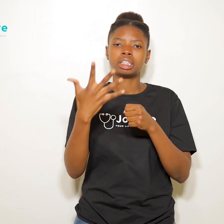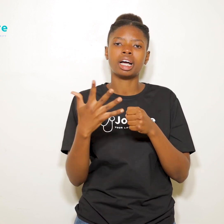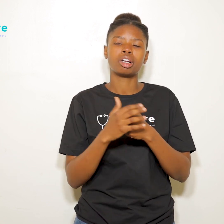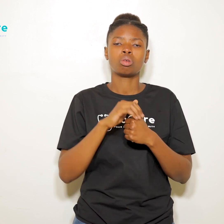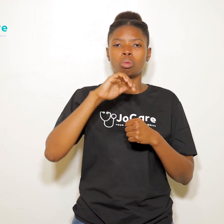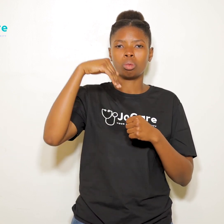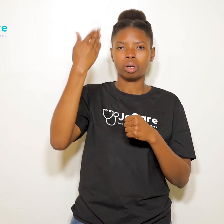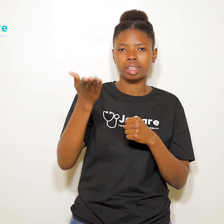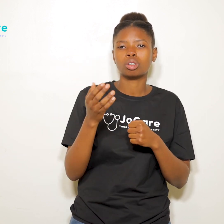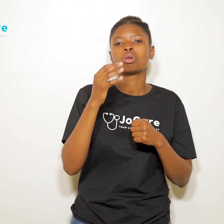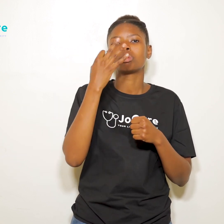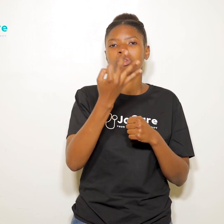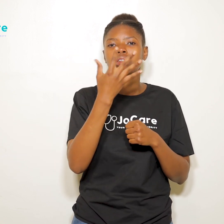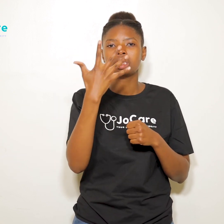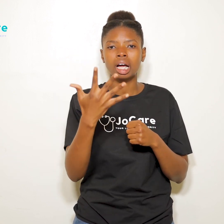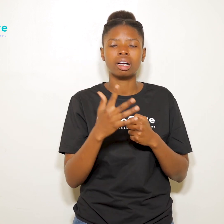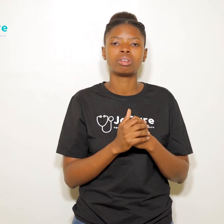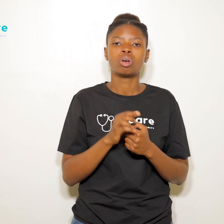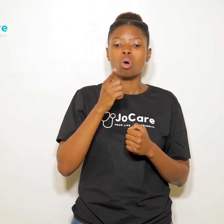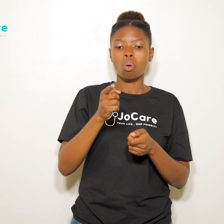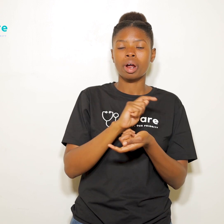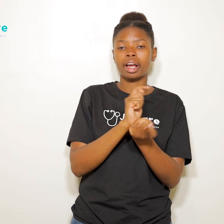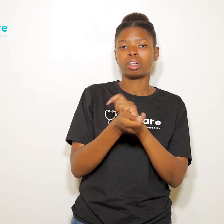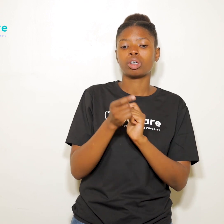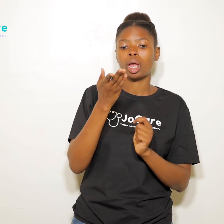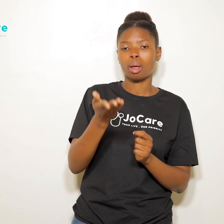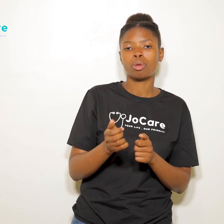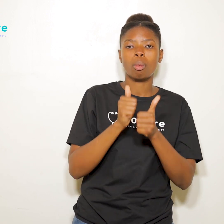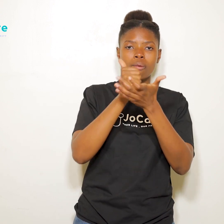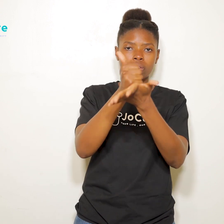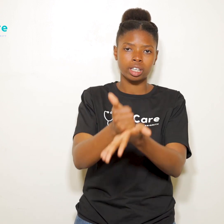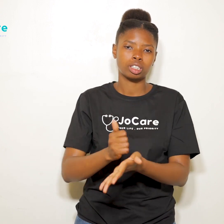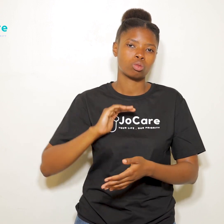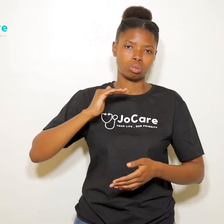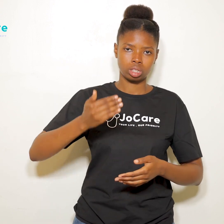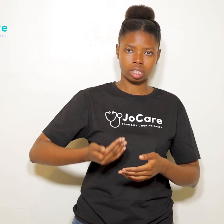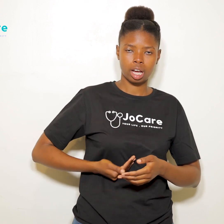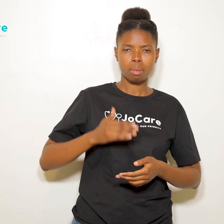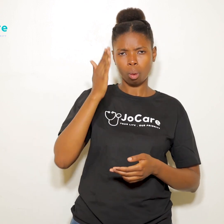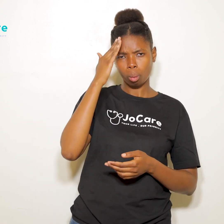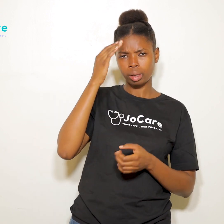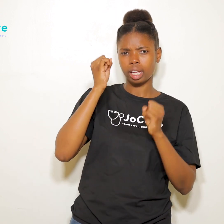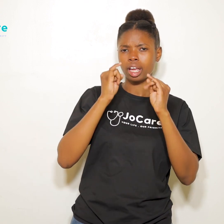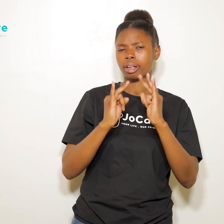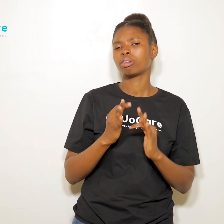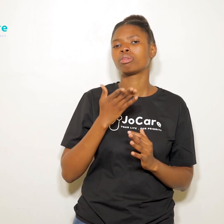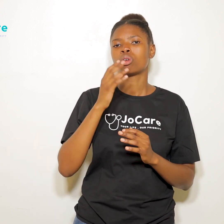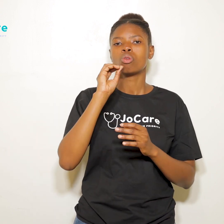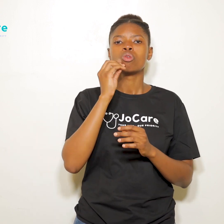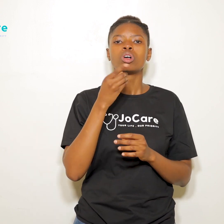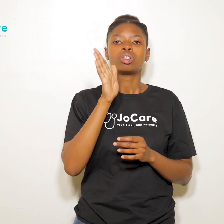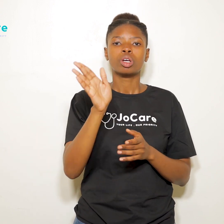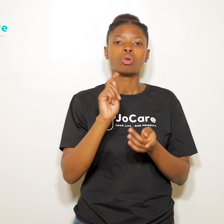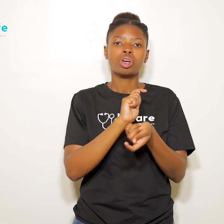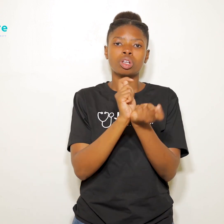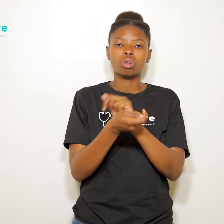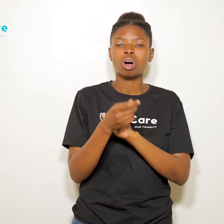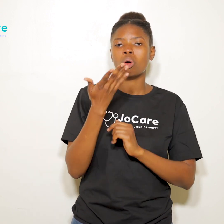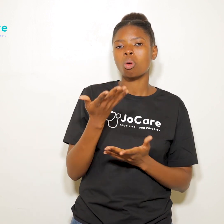bifasha umudamu kumenya ukwezi kwiwe nimba guhinduka cyangwa kudahinduka. Umaze kumenya kandi ukwezi kwawe